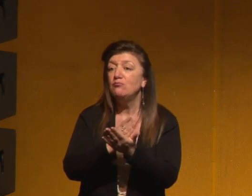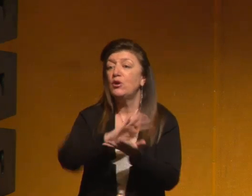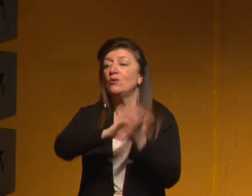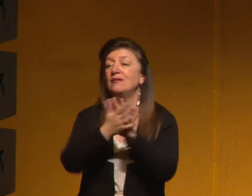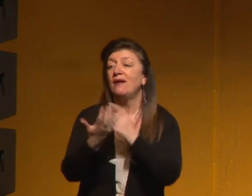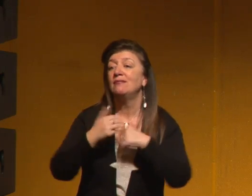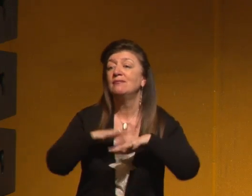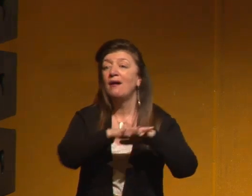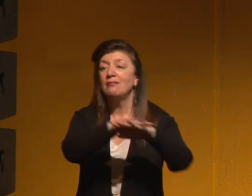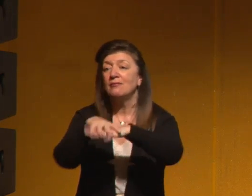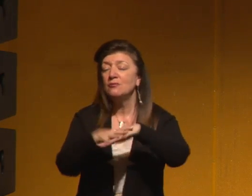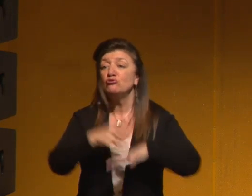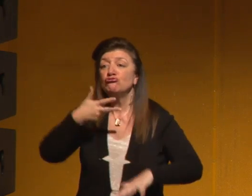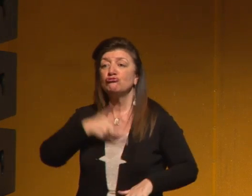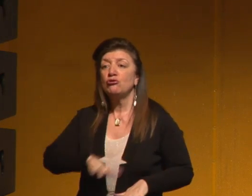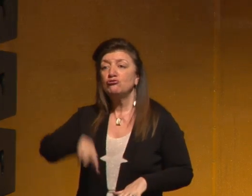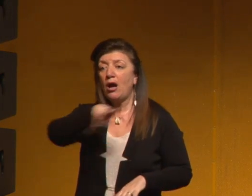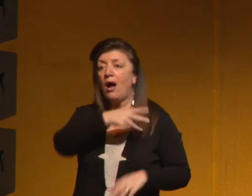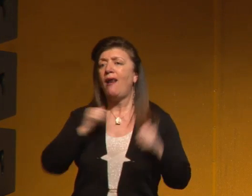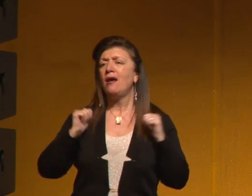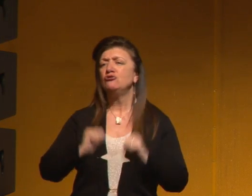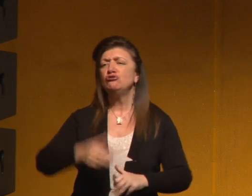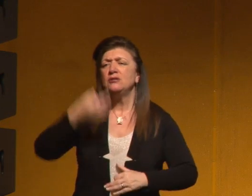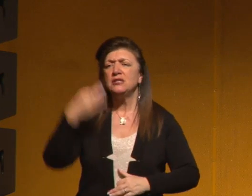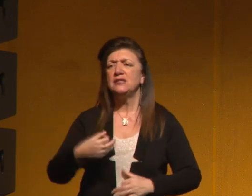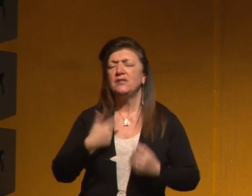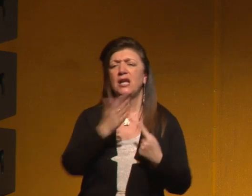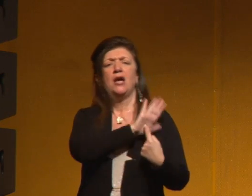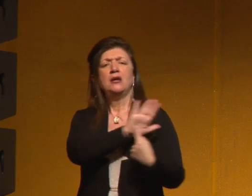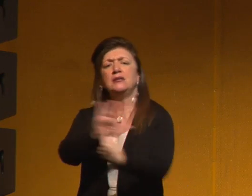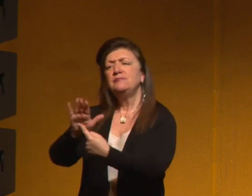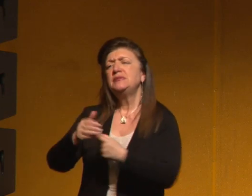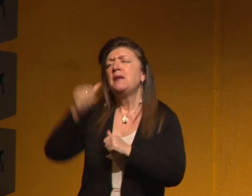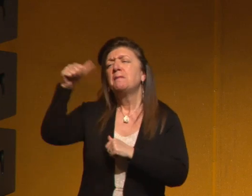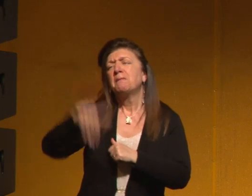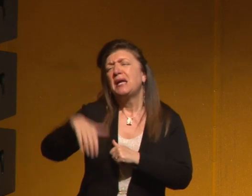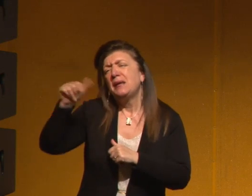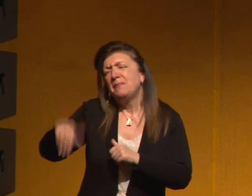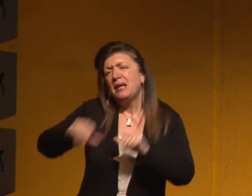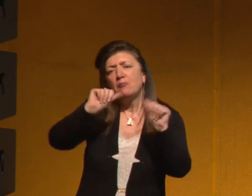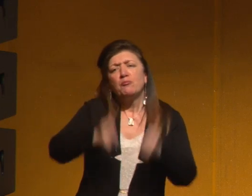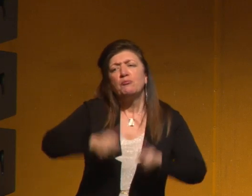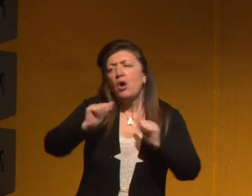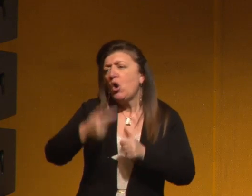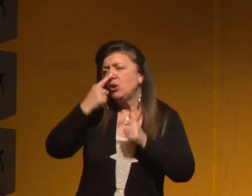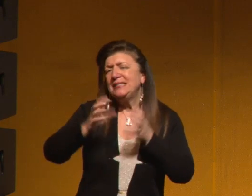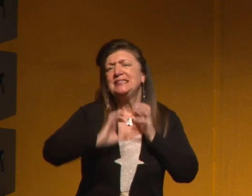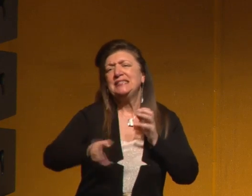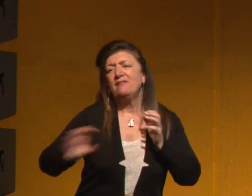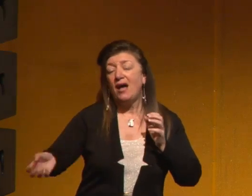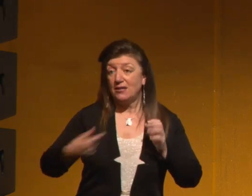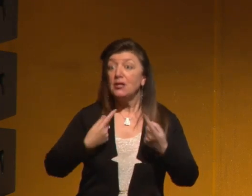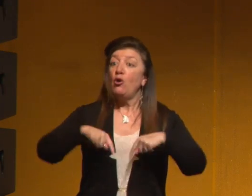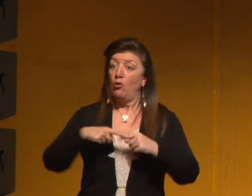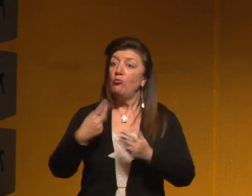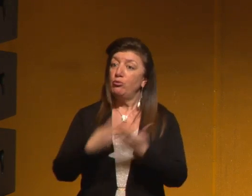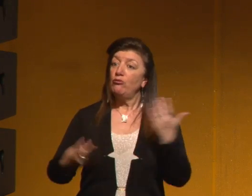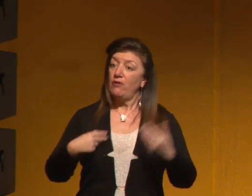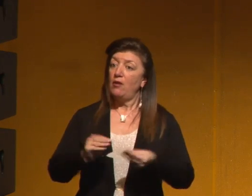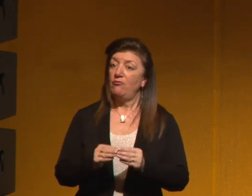che ci chiede in mille modi di avere rappresentanza noi stiamo provando a farlo